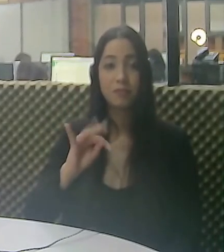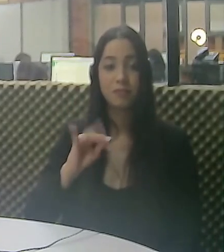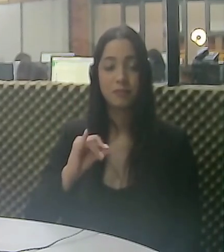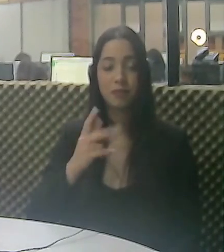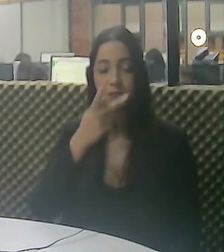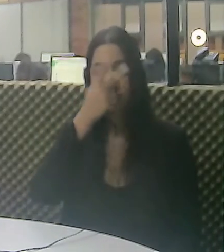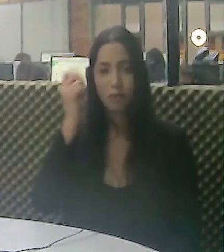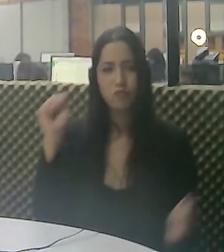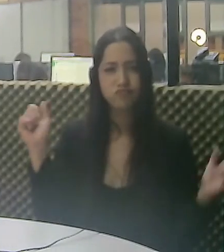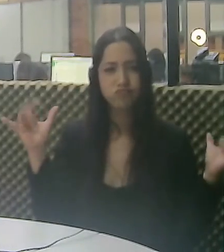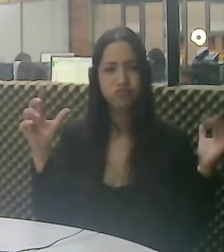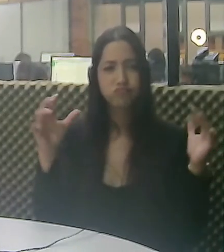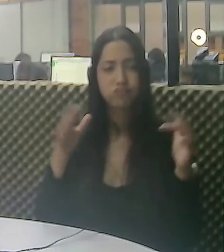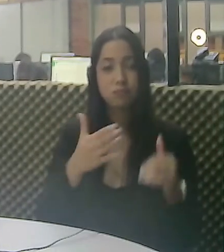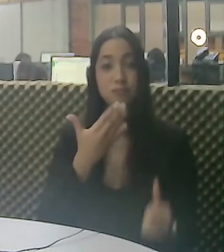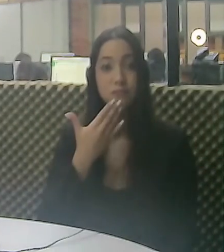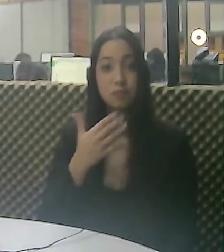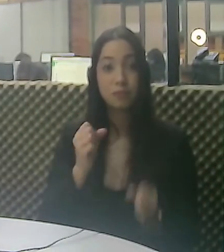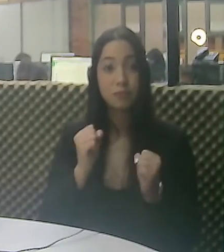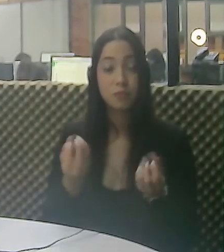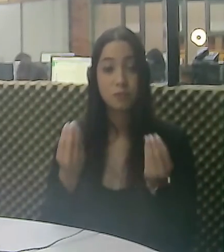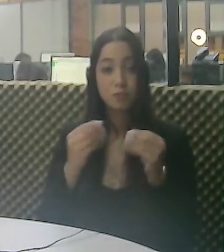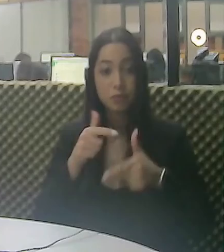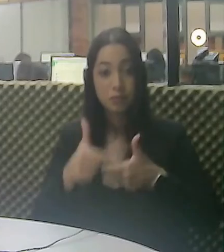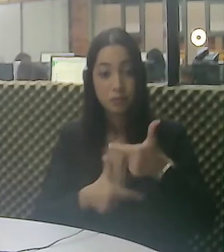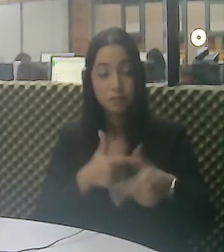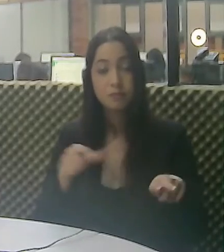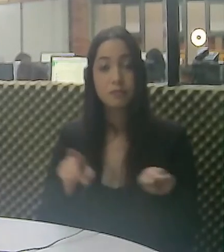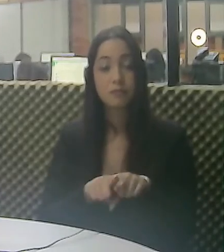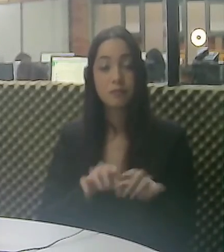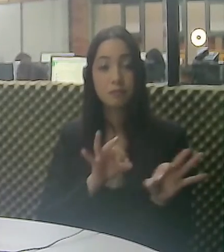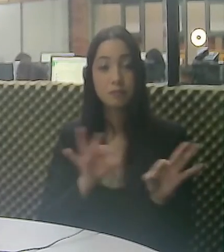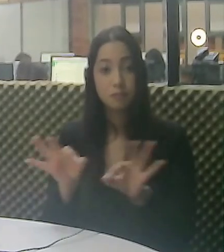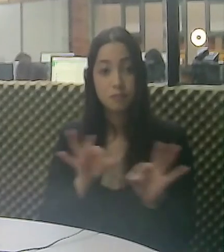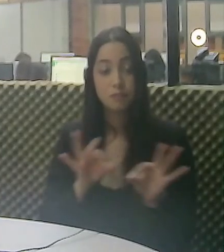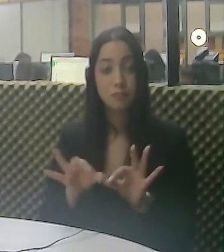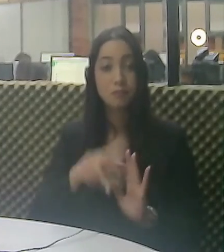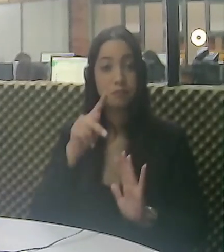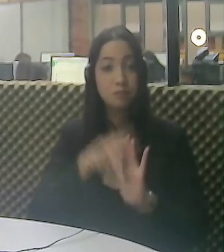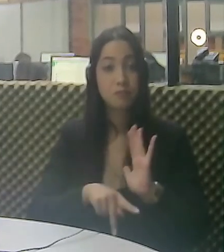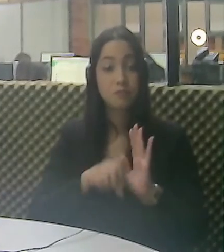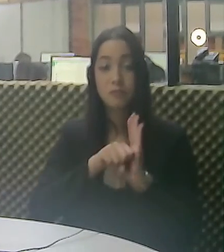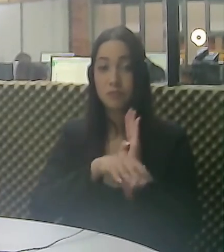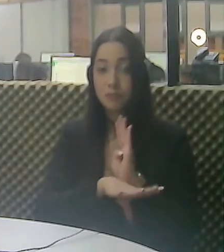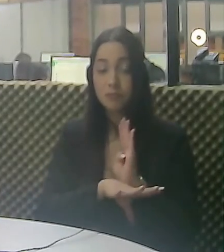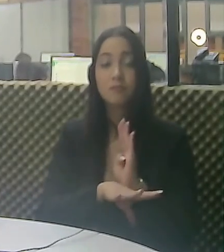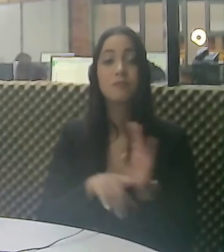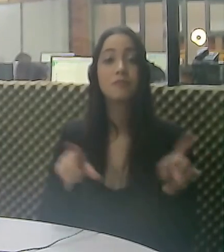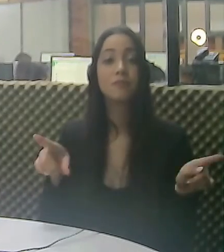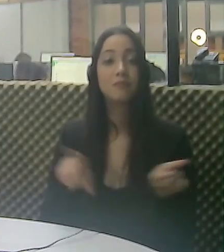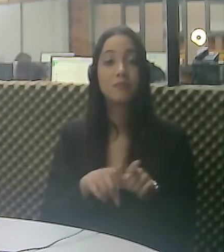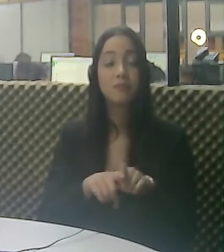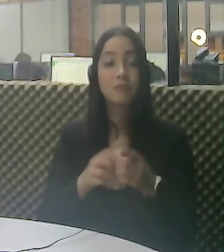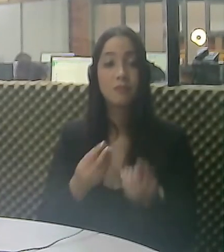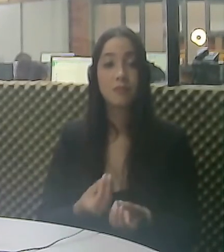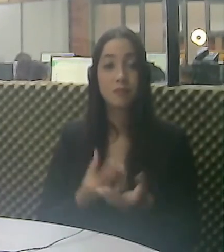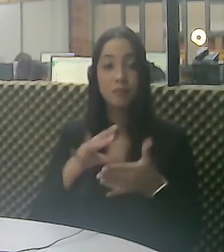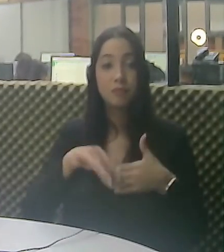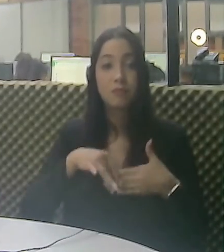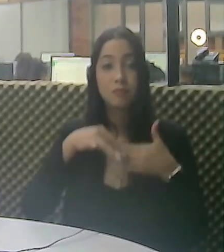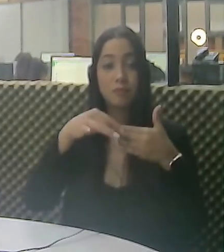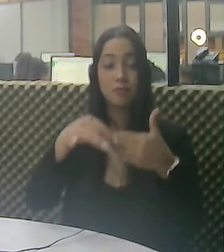bairro e adjacentes poderão solicitar inserção em serviços programas projetos e benefícios além de fornecimento de